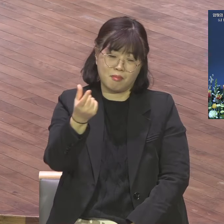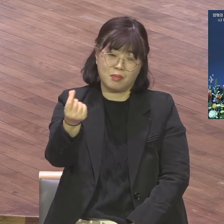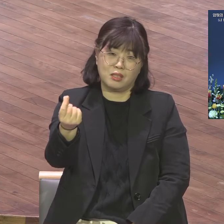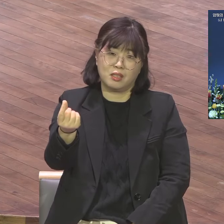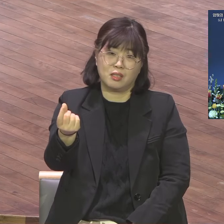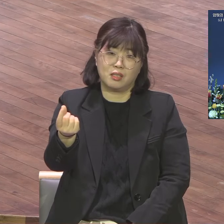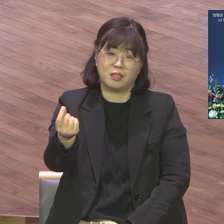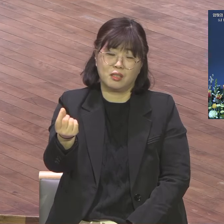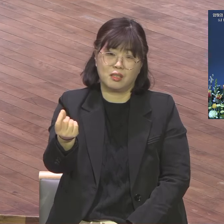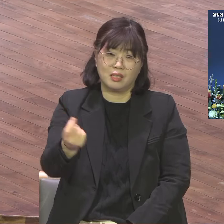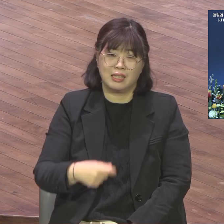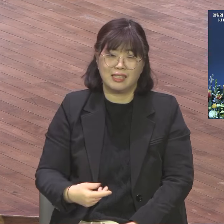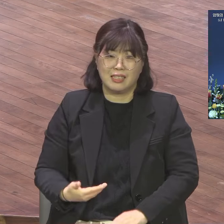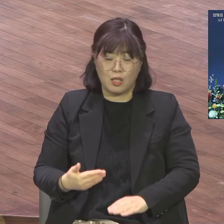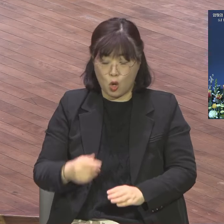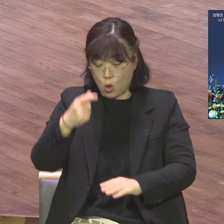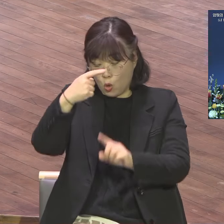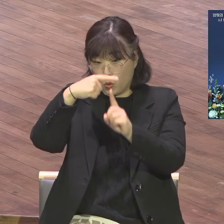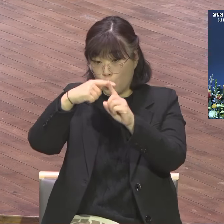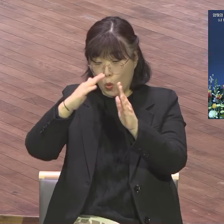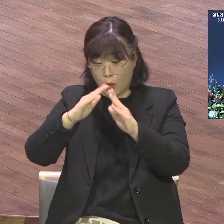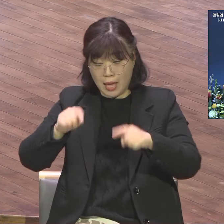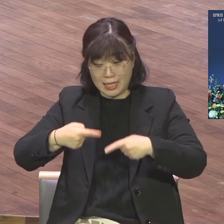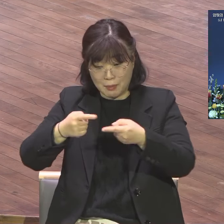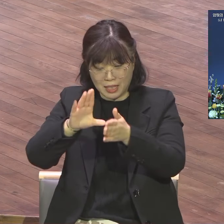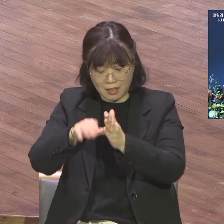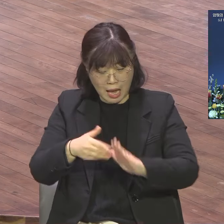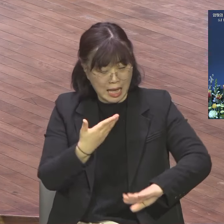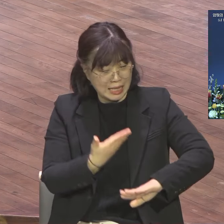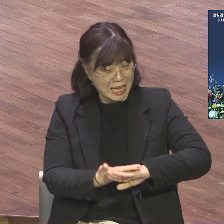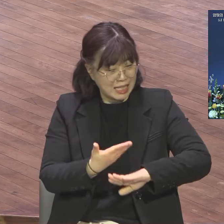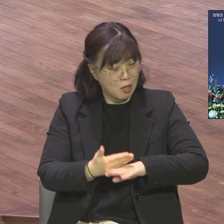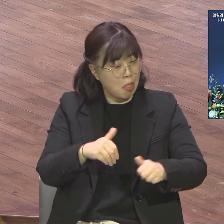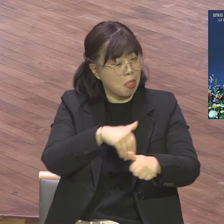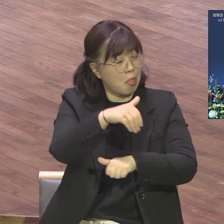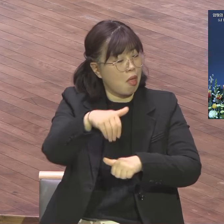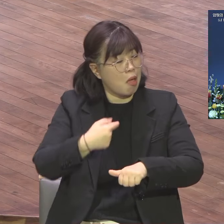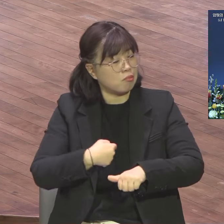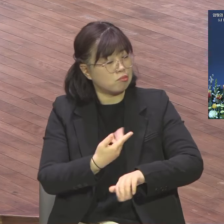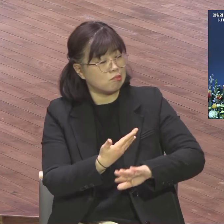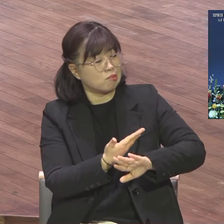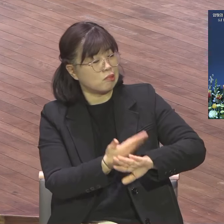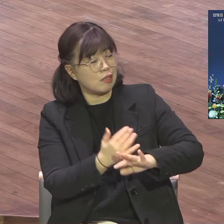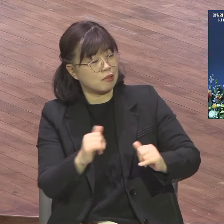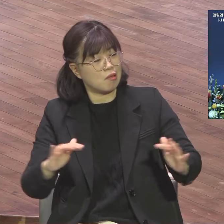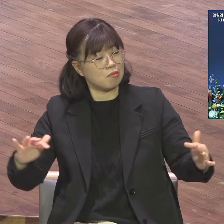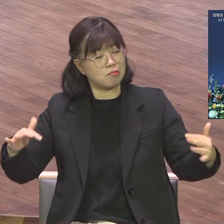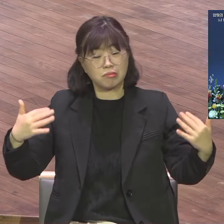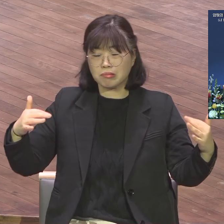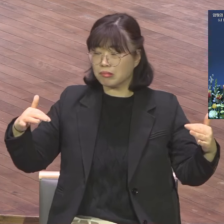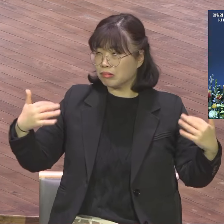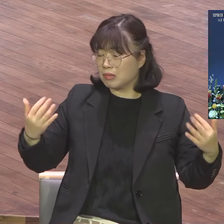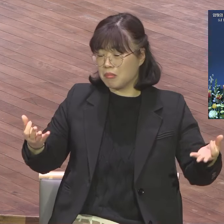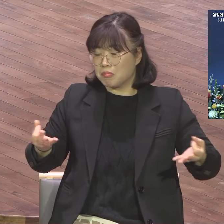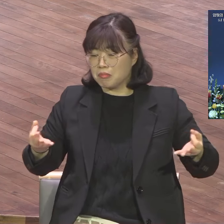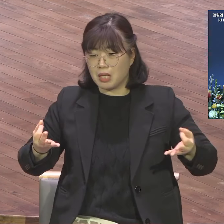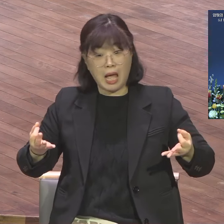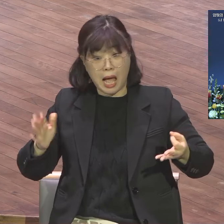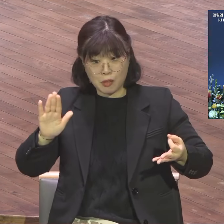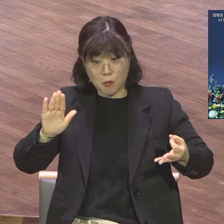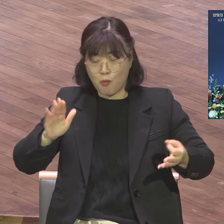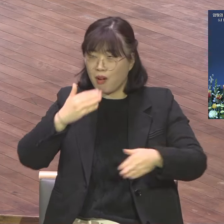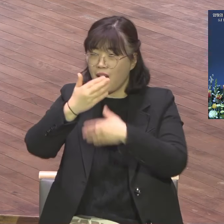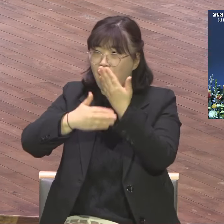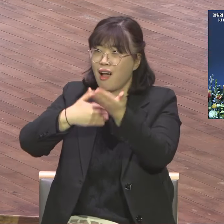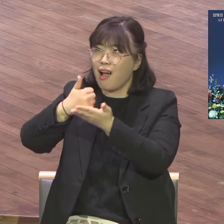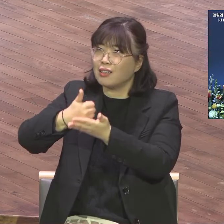보여. 교회 나오면 하나님만 보여. 아멘. 그 말씀 삼하고 그렇게 하나님만 보여야죠.